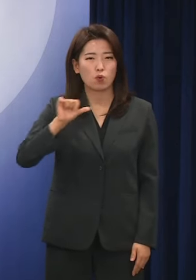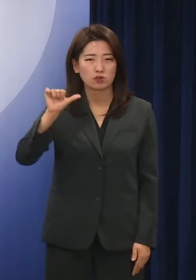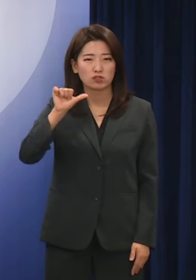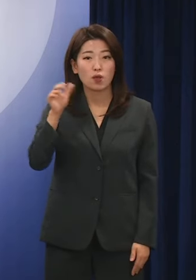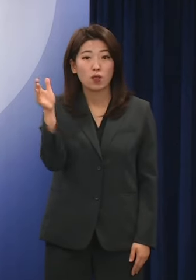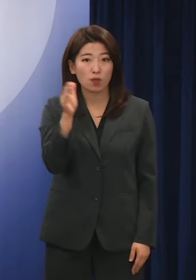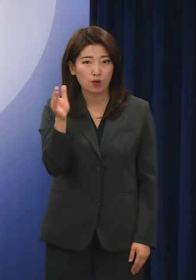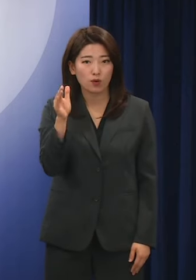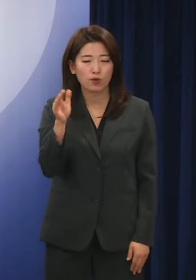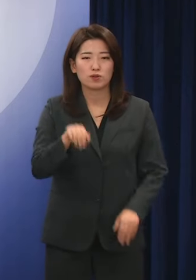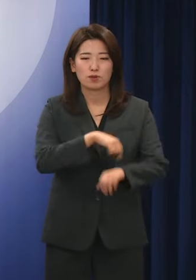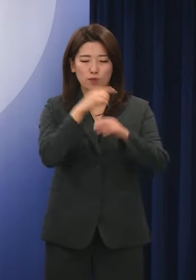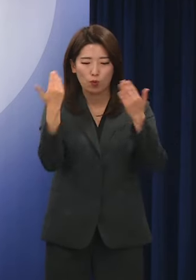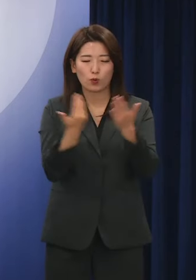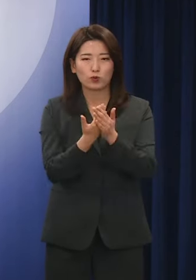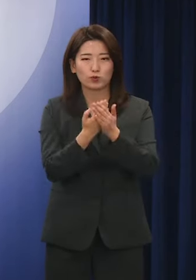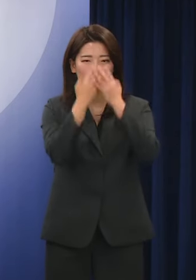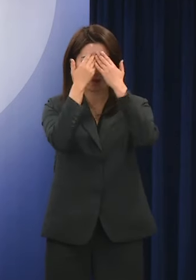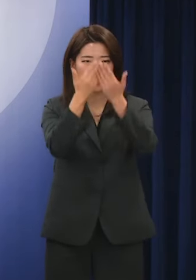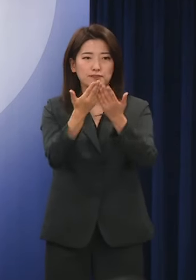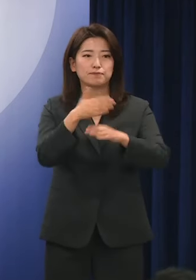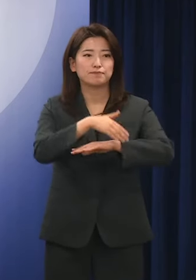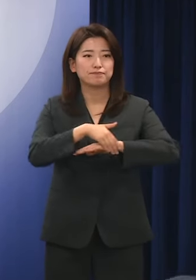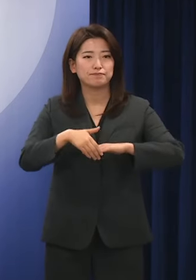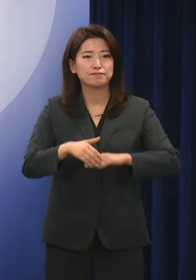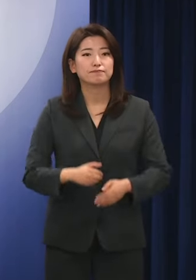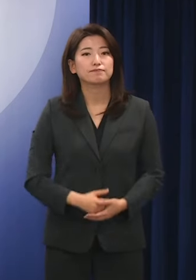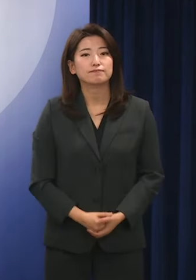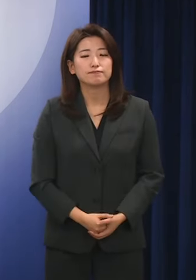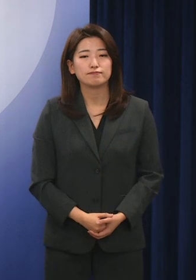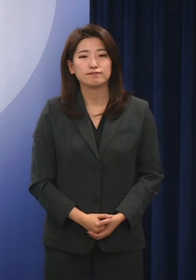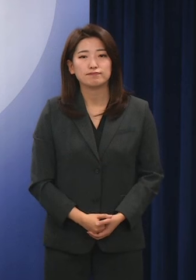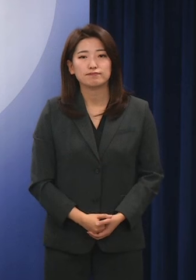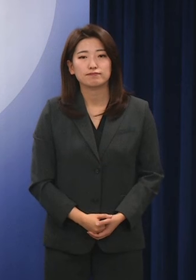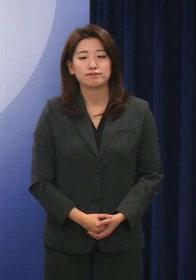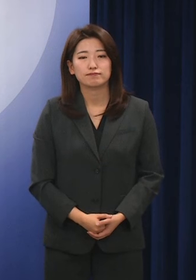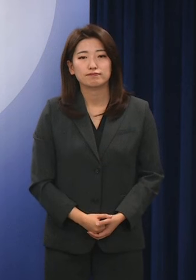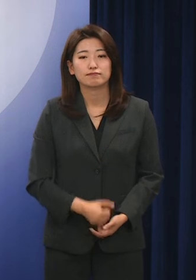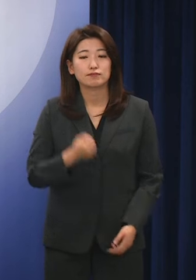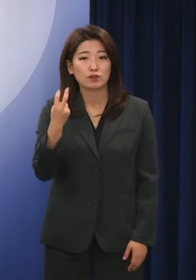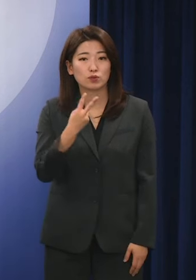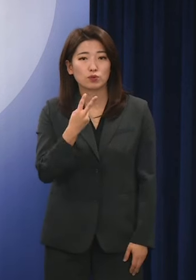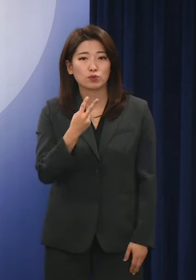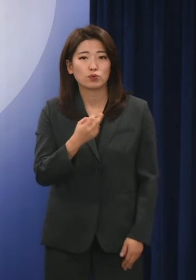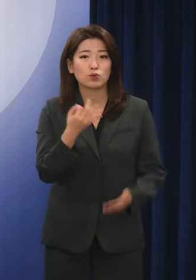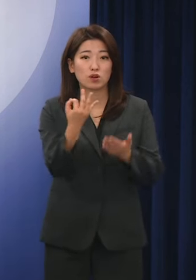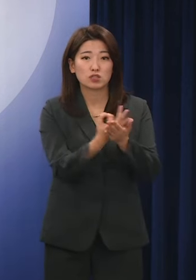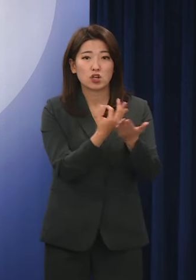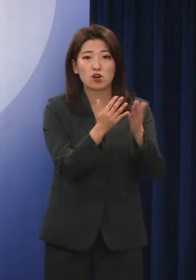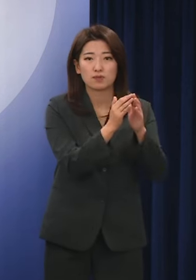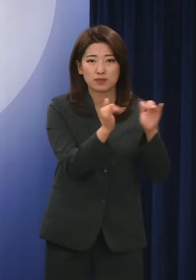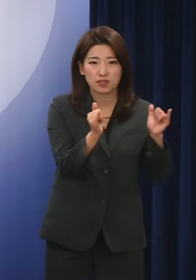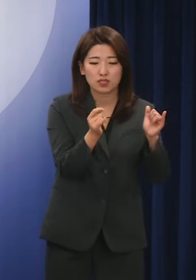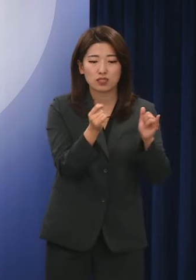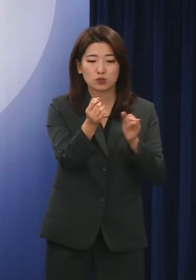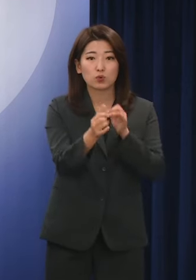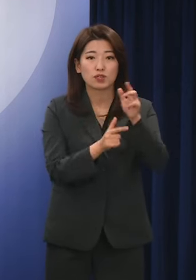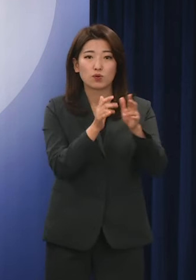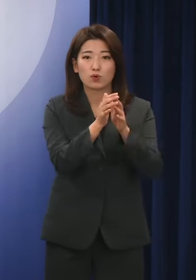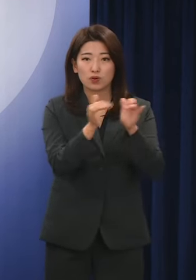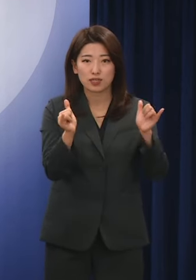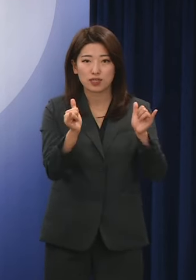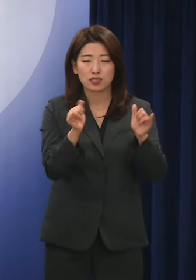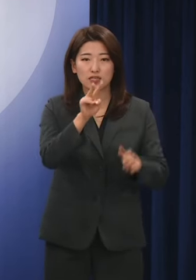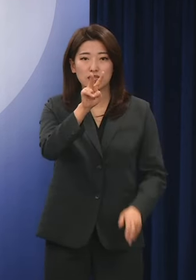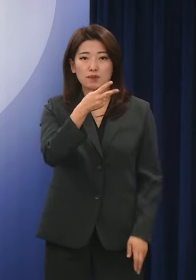조치를 시행합니다. 또한 기 발표된 내용에 따라 서민, 소상공인 등약 298만